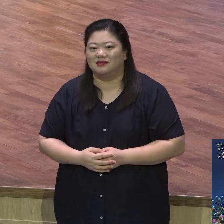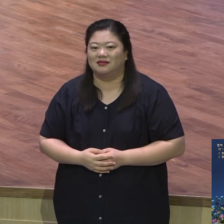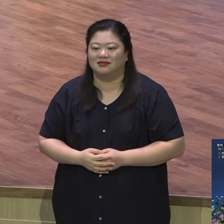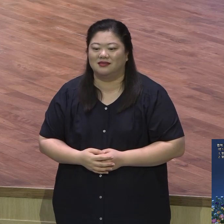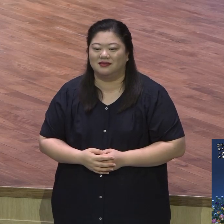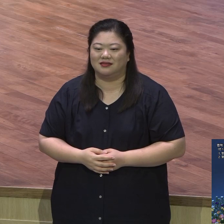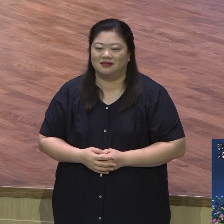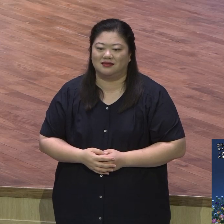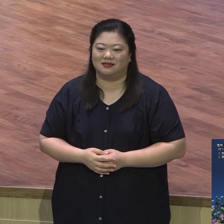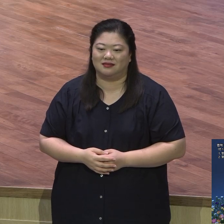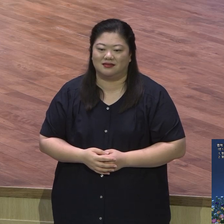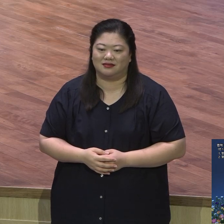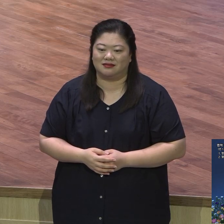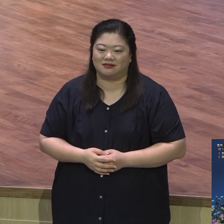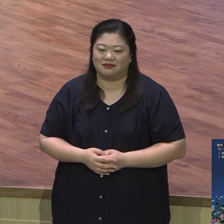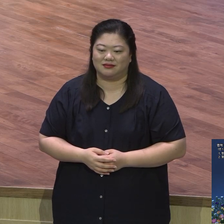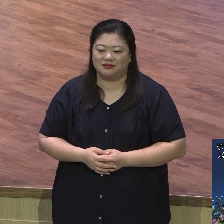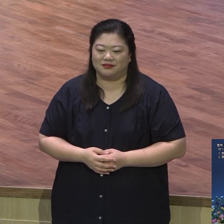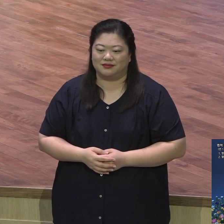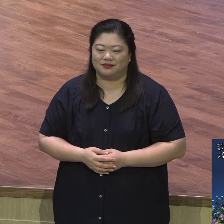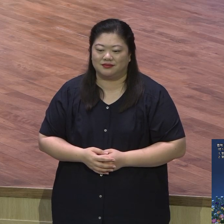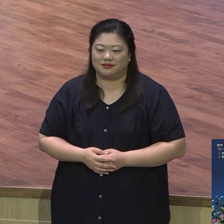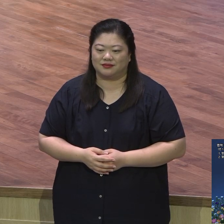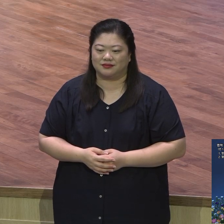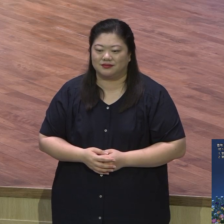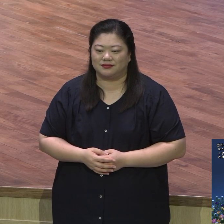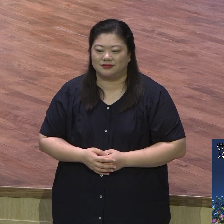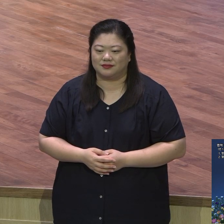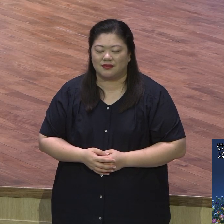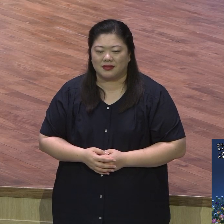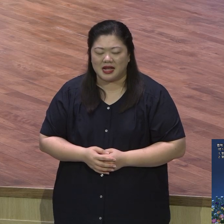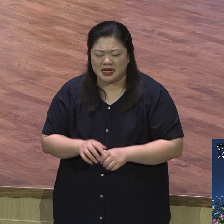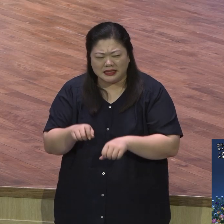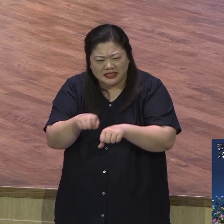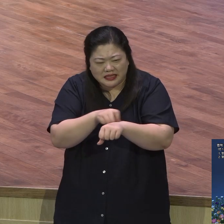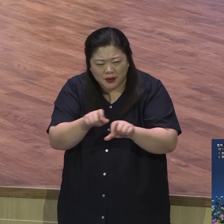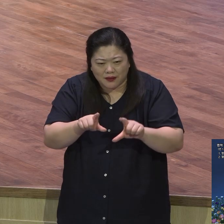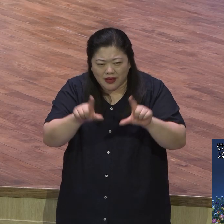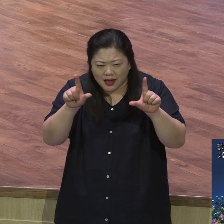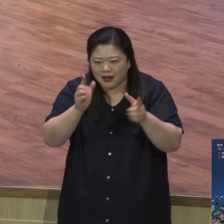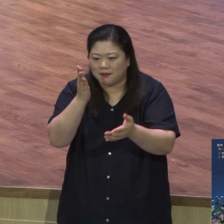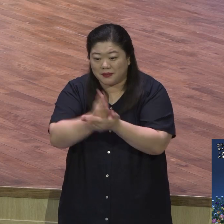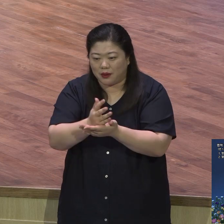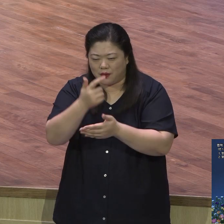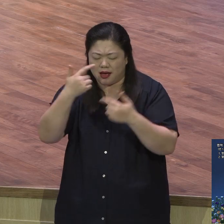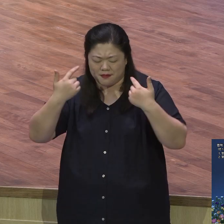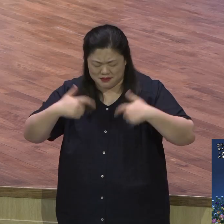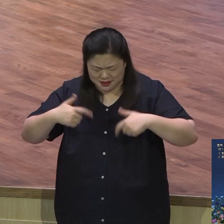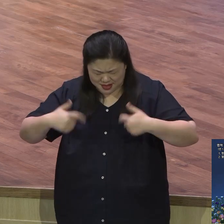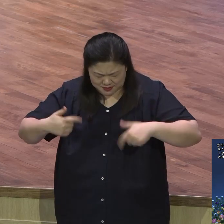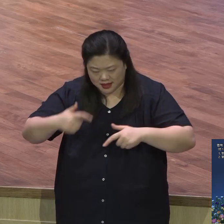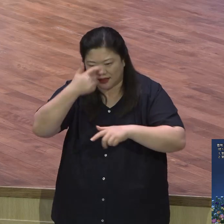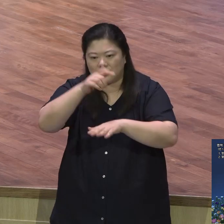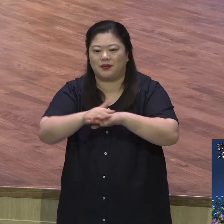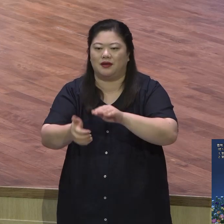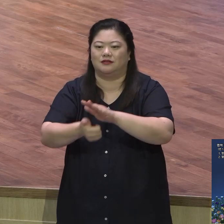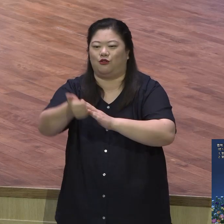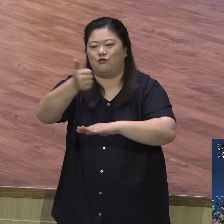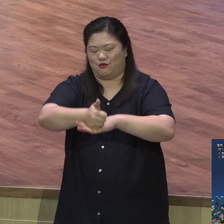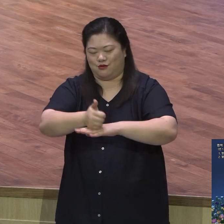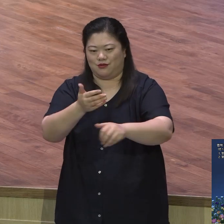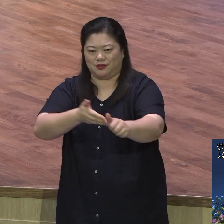항상 여러분이요 예배에 성공해야 됩니다 예배의 성공 그래서 영적 군사를 모집한